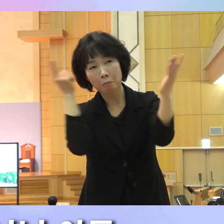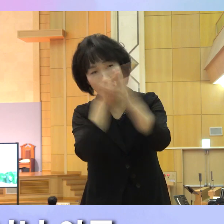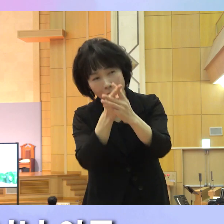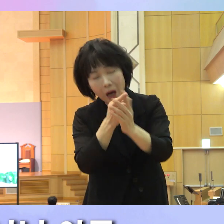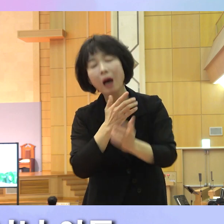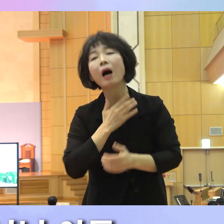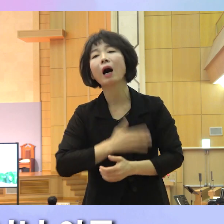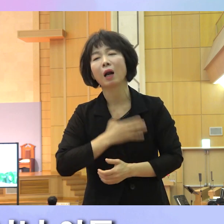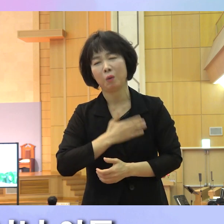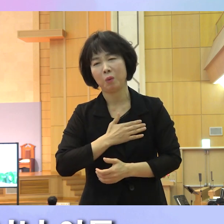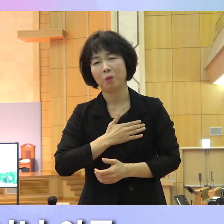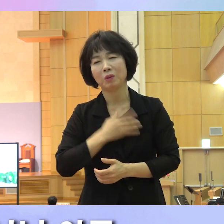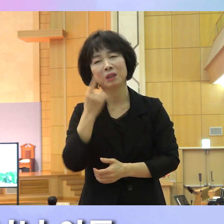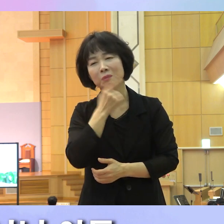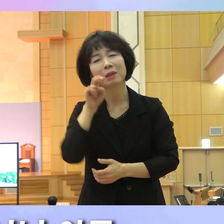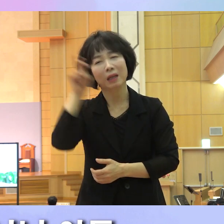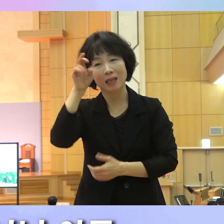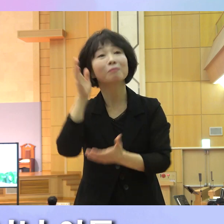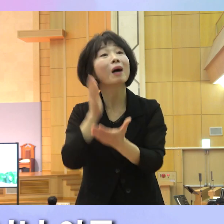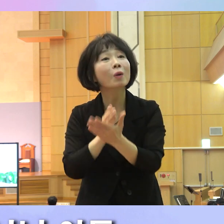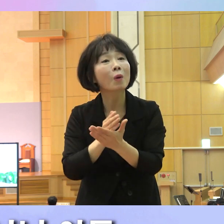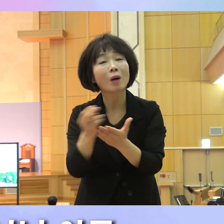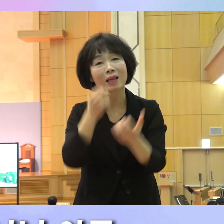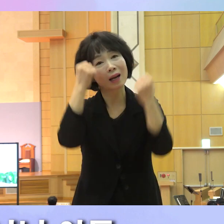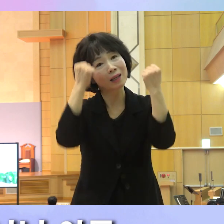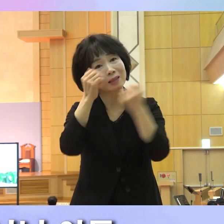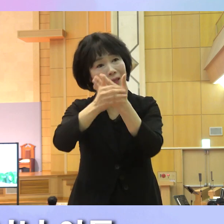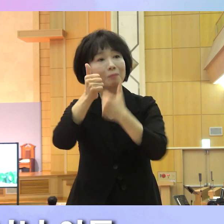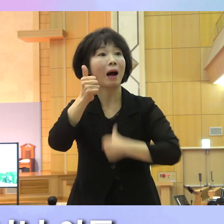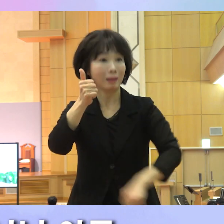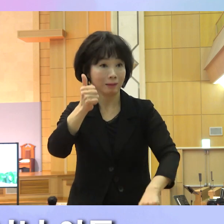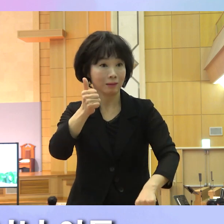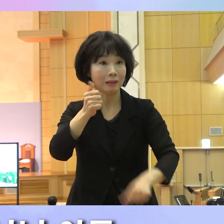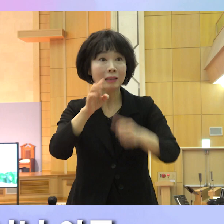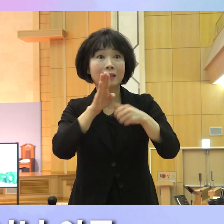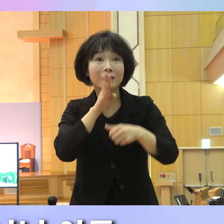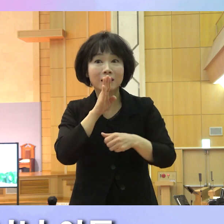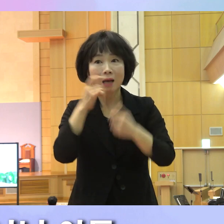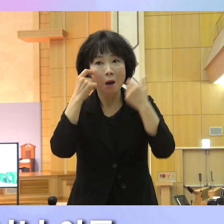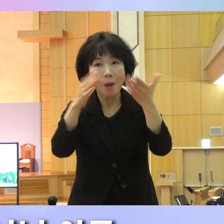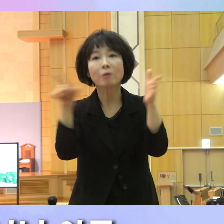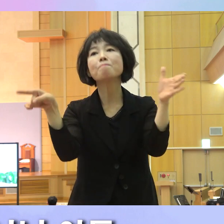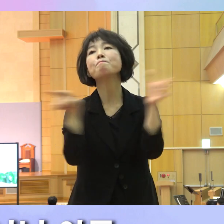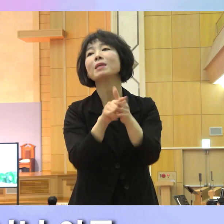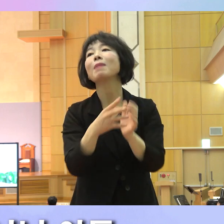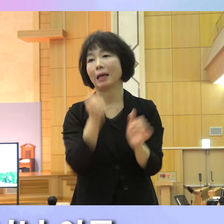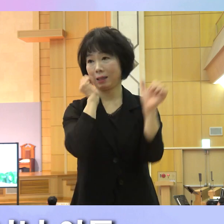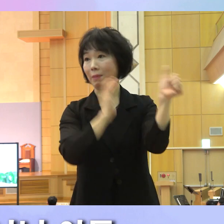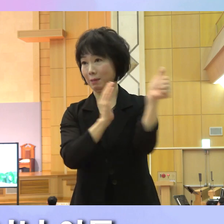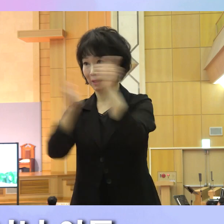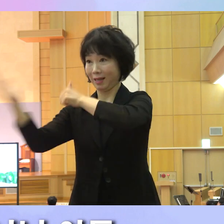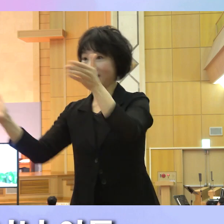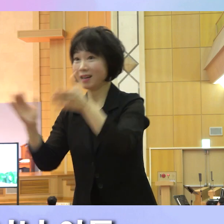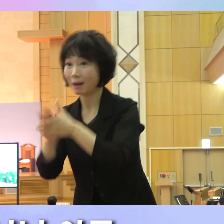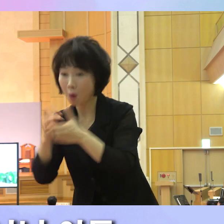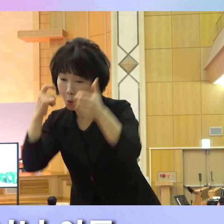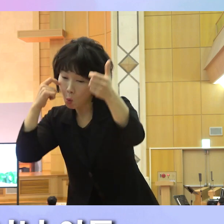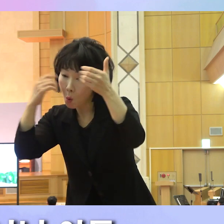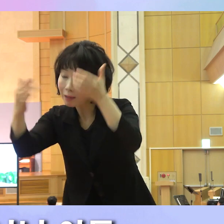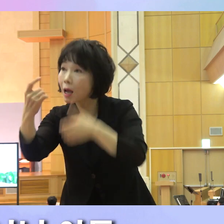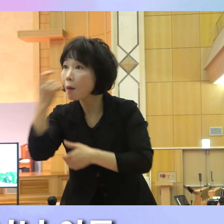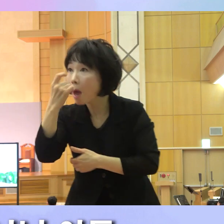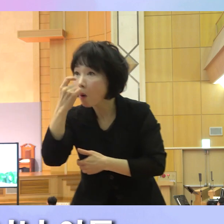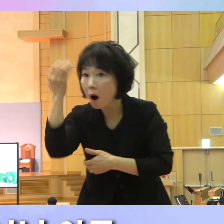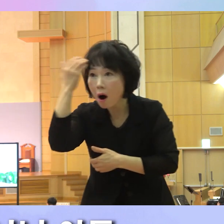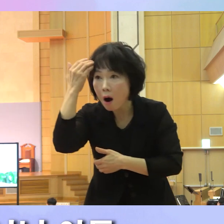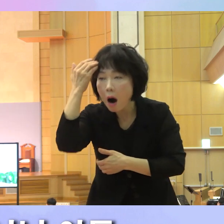입으로만 말로만 살아계신 하나님이라고 말한 거지 진짜 마음에 그렇게 믿은 건 아니에요. 확실히